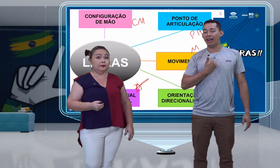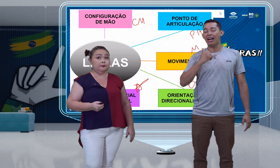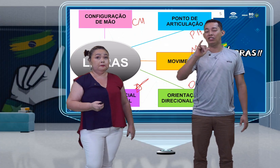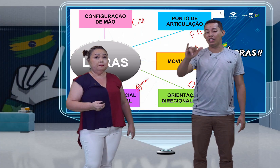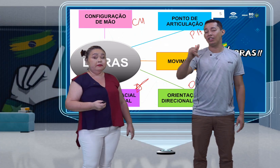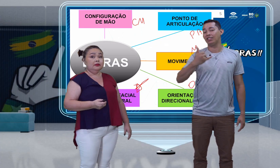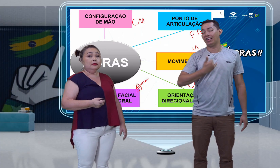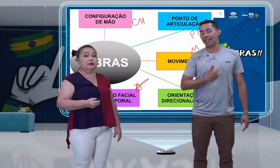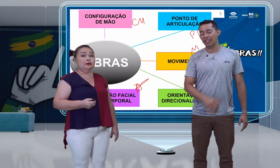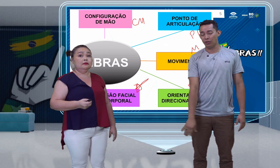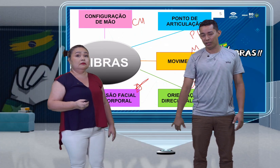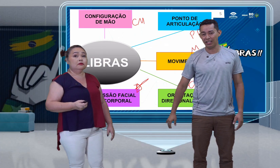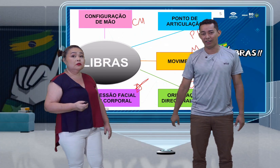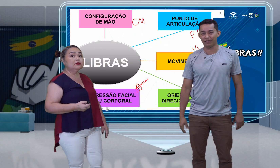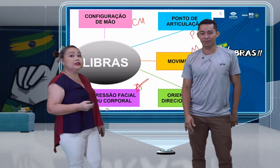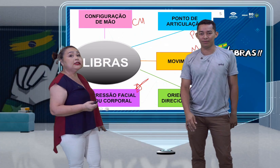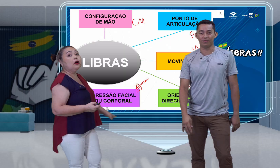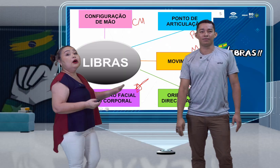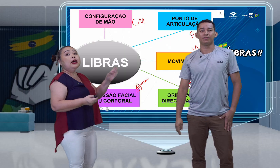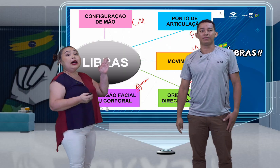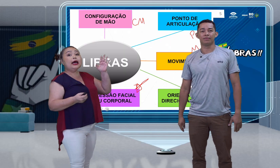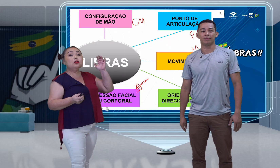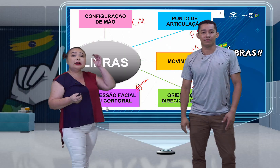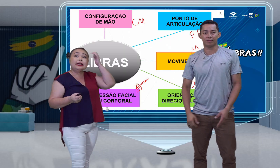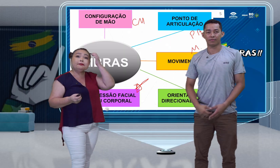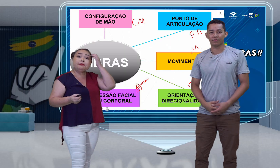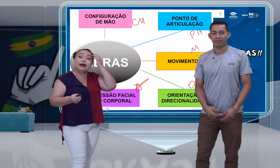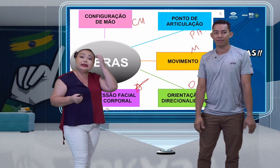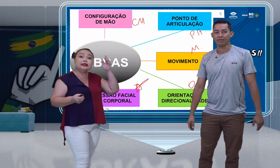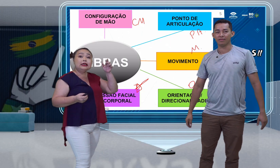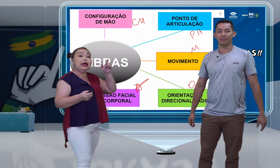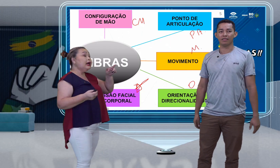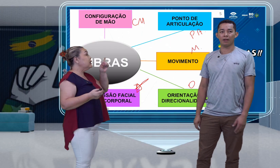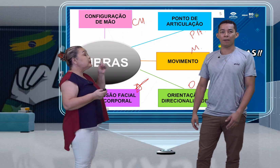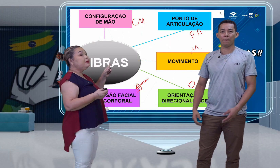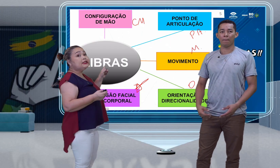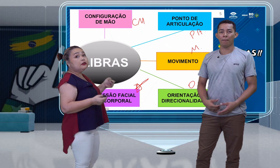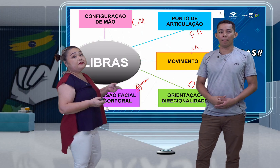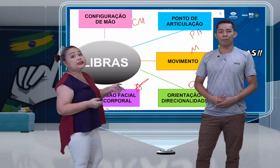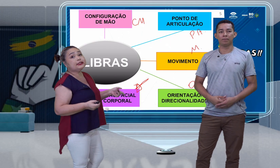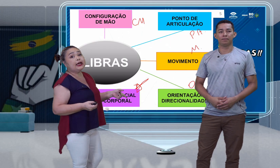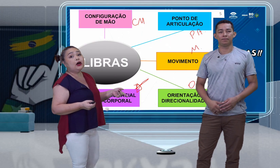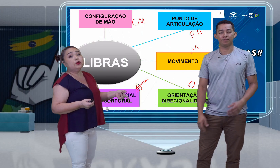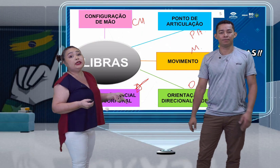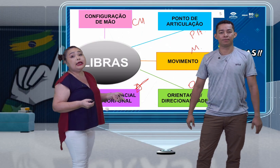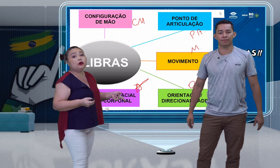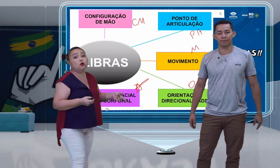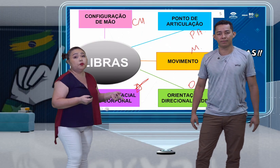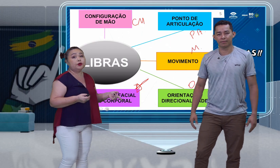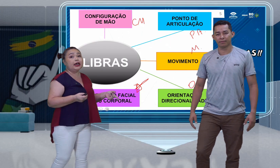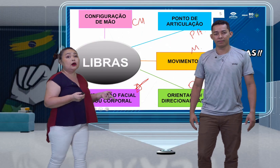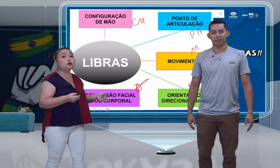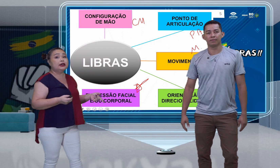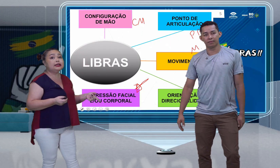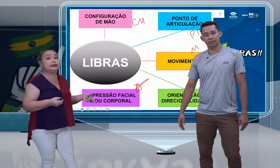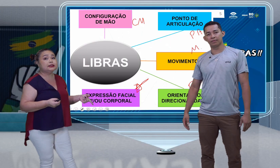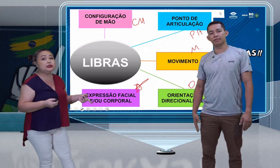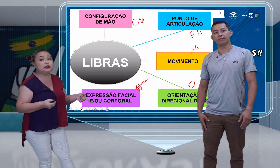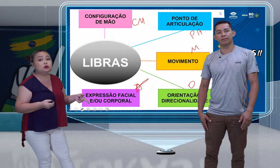a direcionalidade do sinal. Do sinal. Agora, repare que a expressão facial e a corporal, esse aqui, que é o